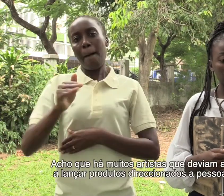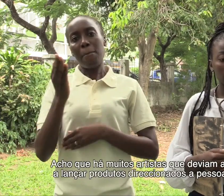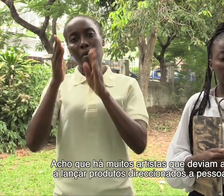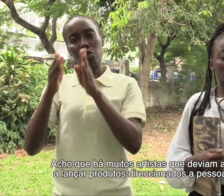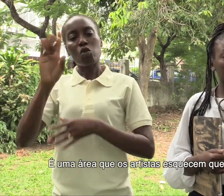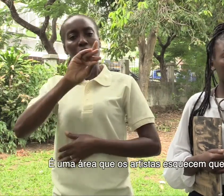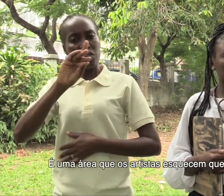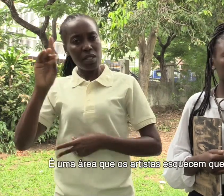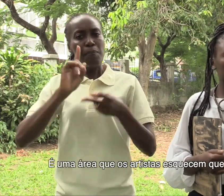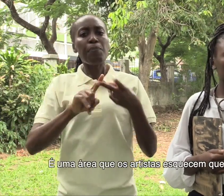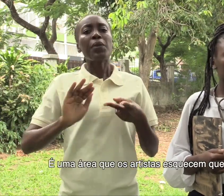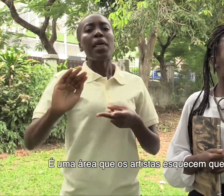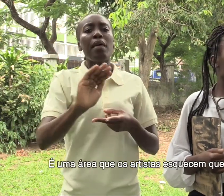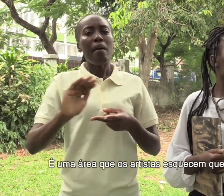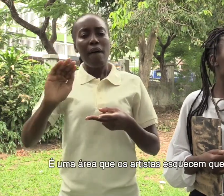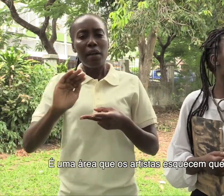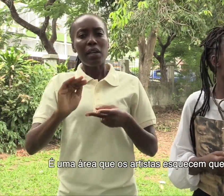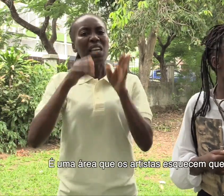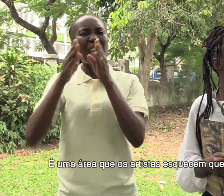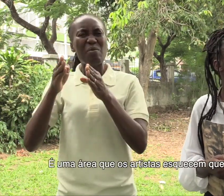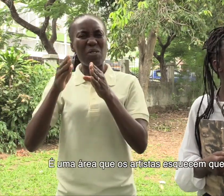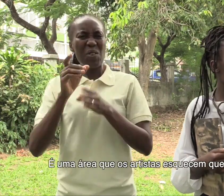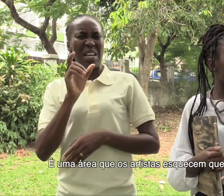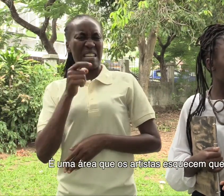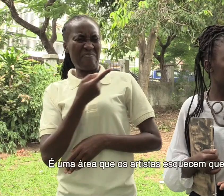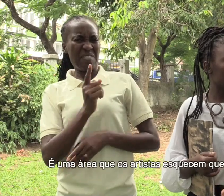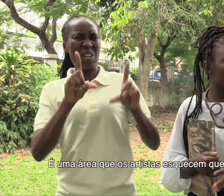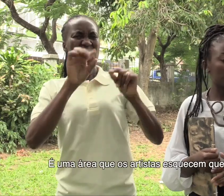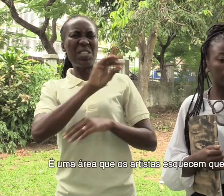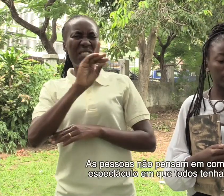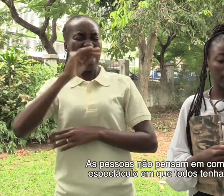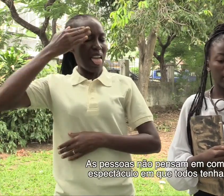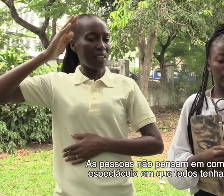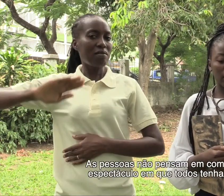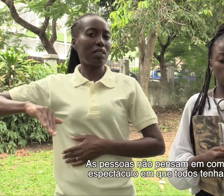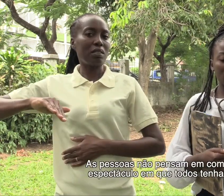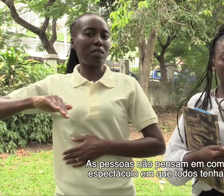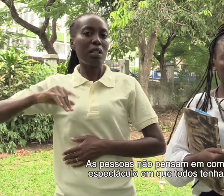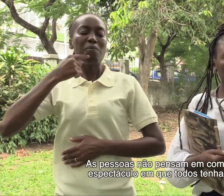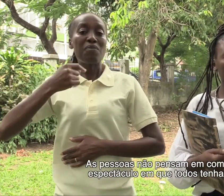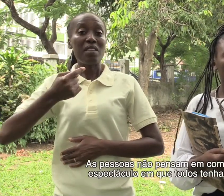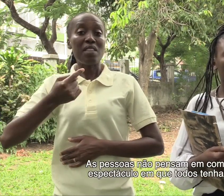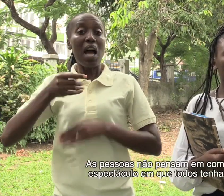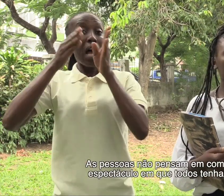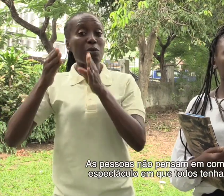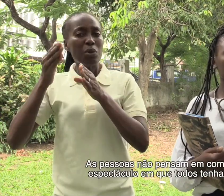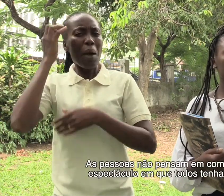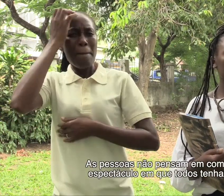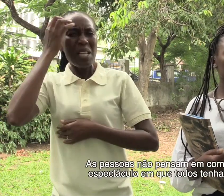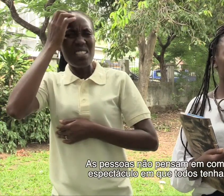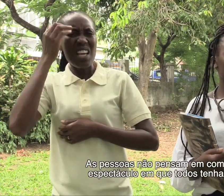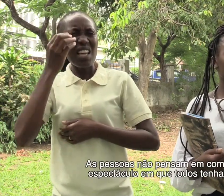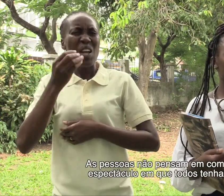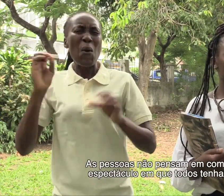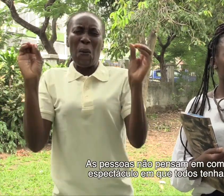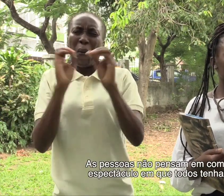deficiência. É uma área que as pessoas, os artistas esquecem que existem, na verdade. As pessoas nunca pensam em como é que podemos